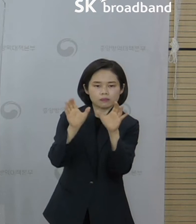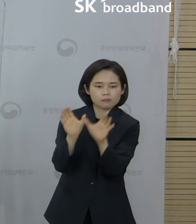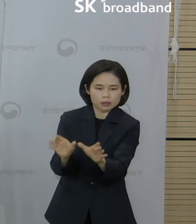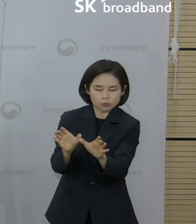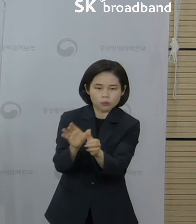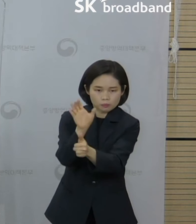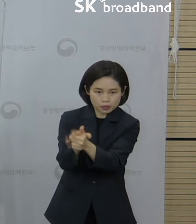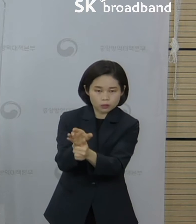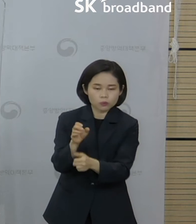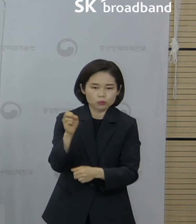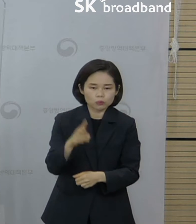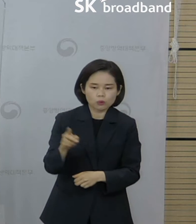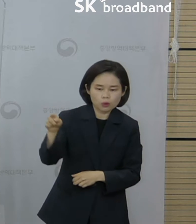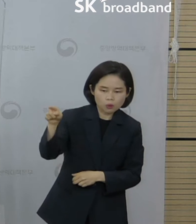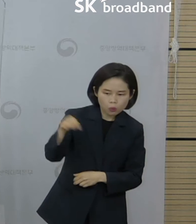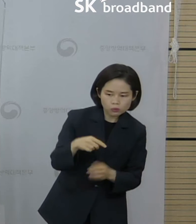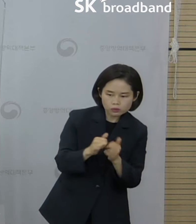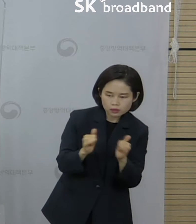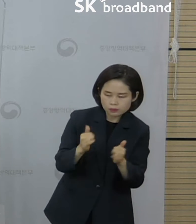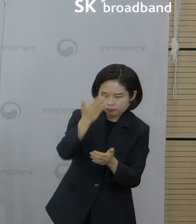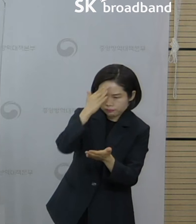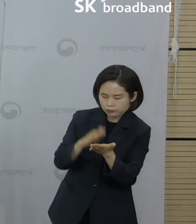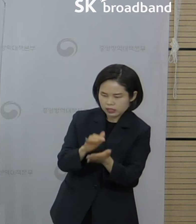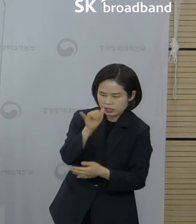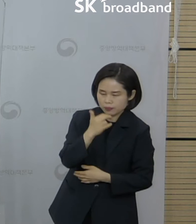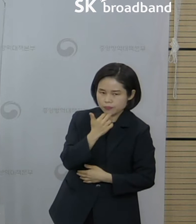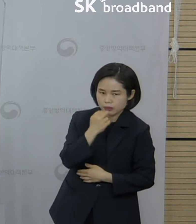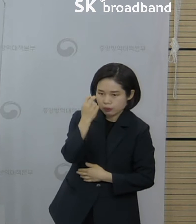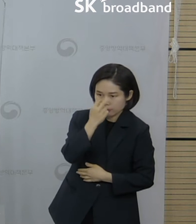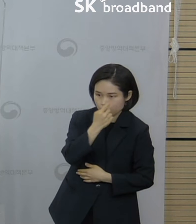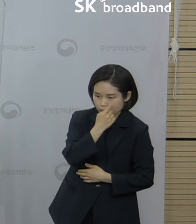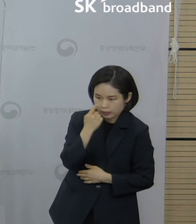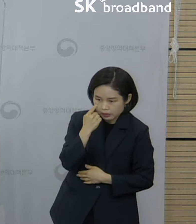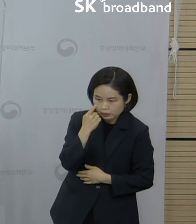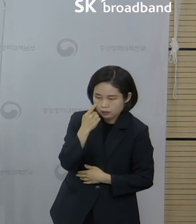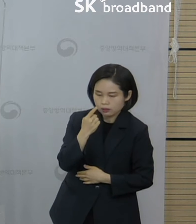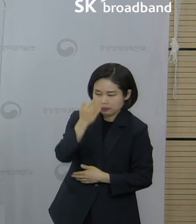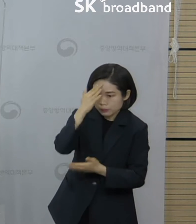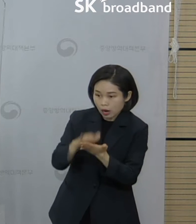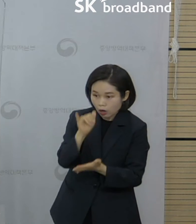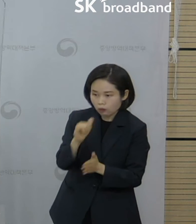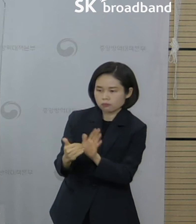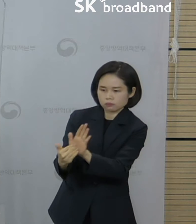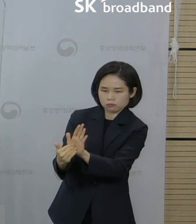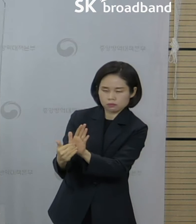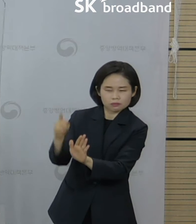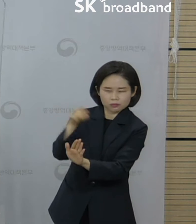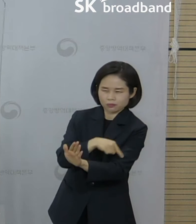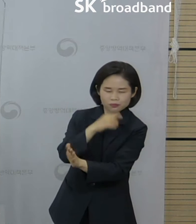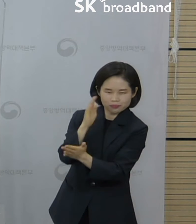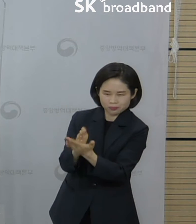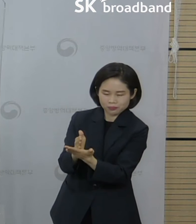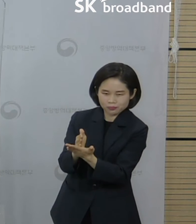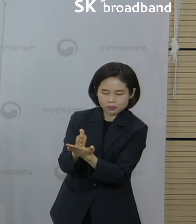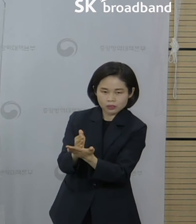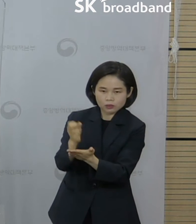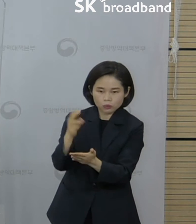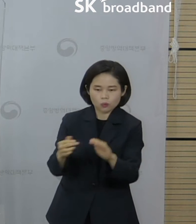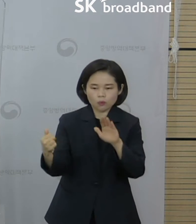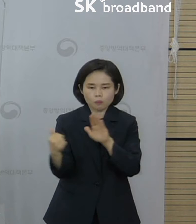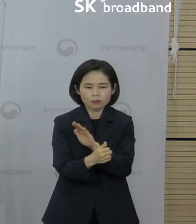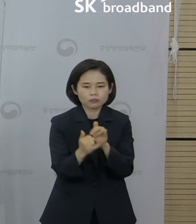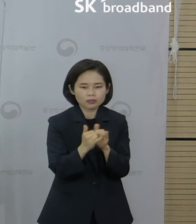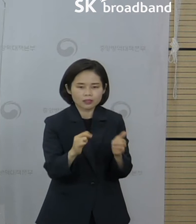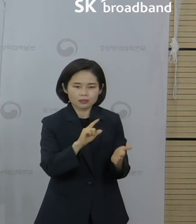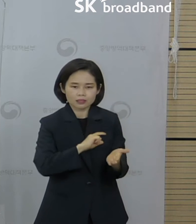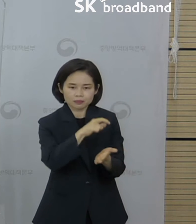인원에 대해서 발열 여부 등을 확인하고 유증상자에 대해서는 출입을 금하며 출입 명부 작성 후